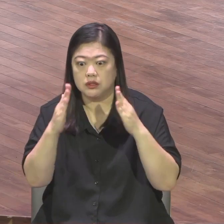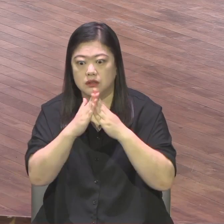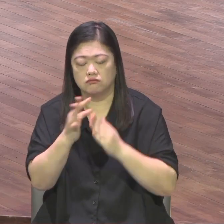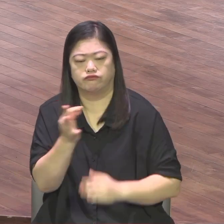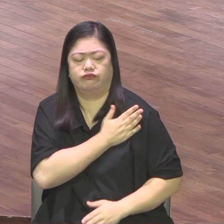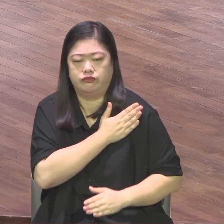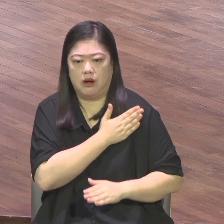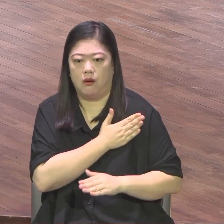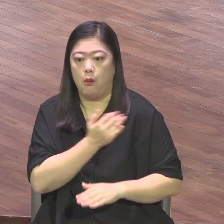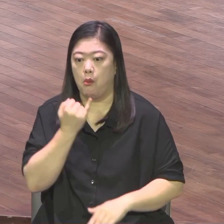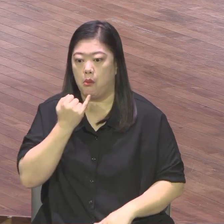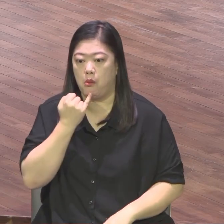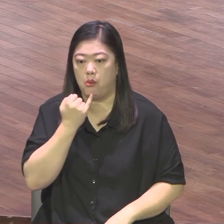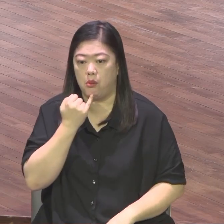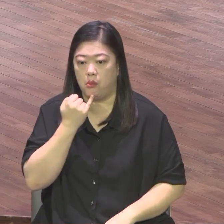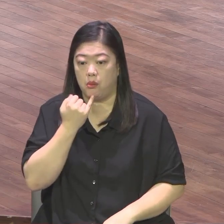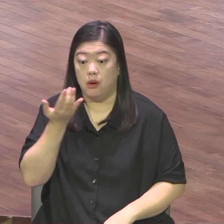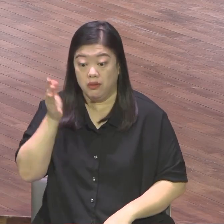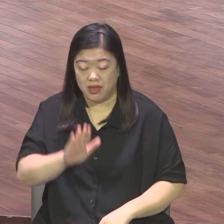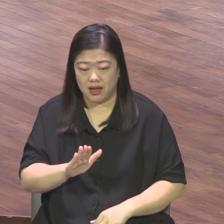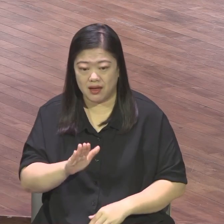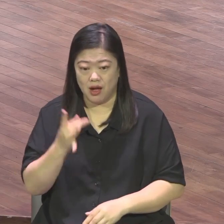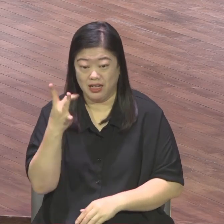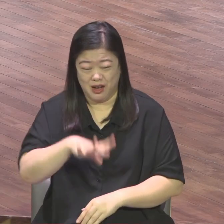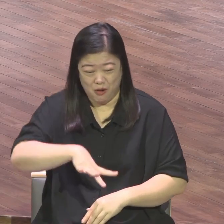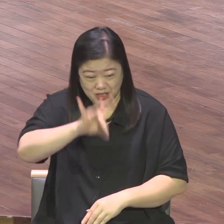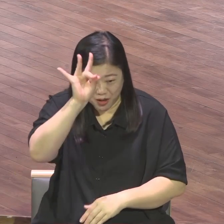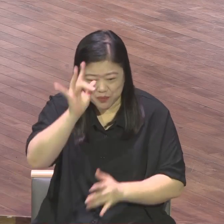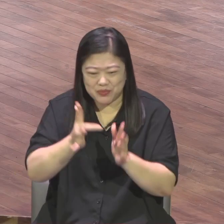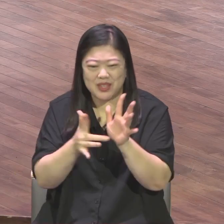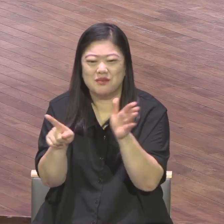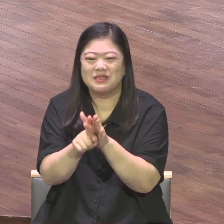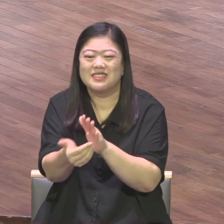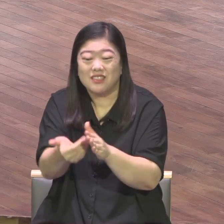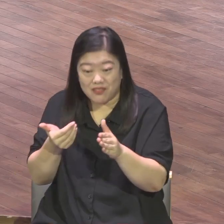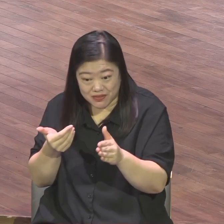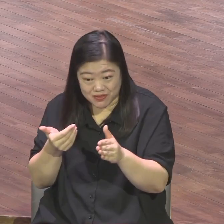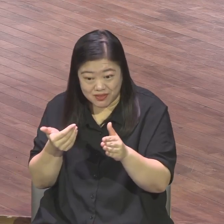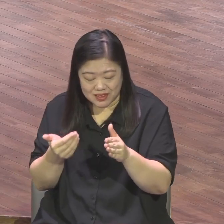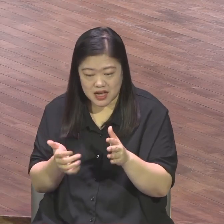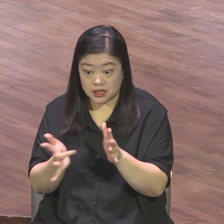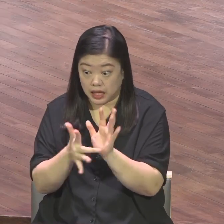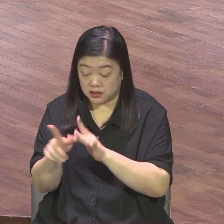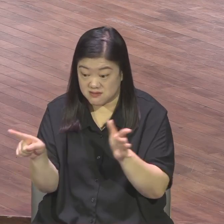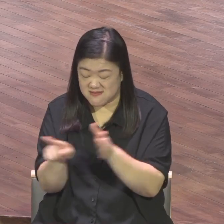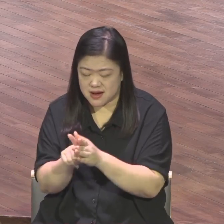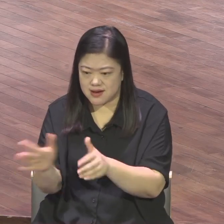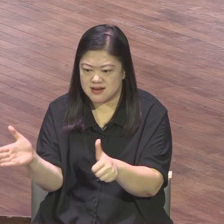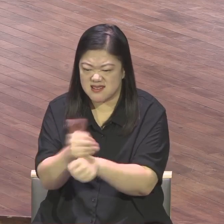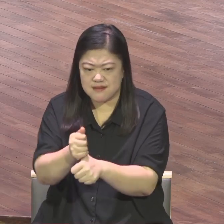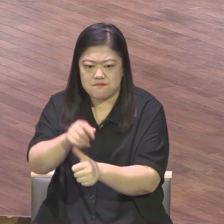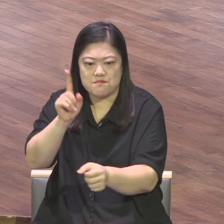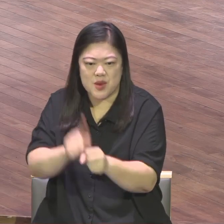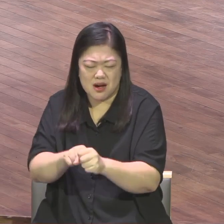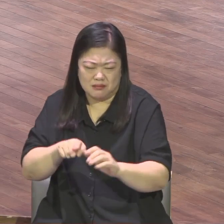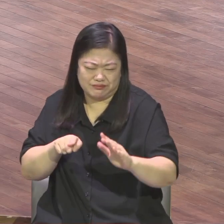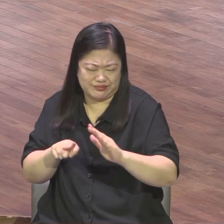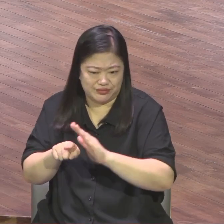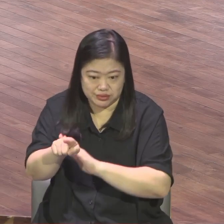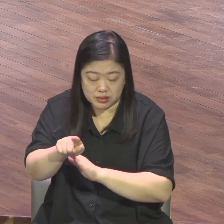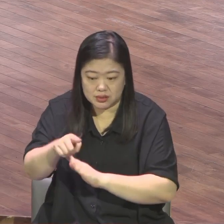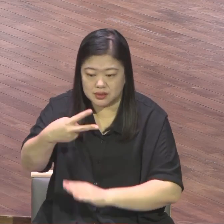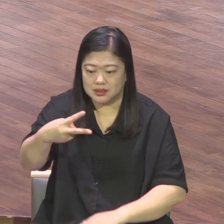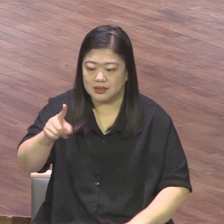그런데 부활하신 예수 그리스도를 만난 이후에 길거리에서 다메섹가는